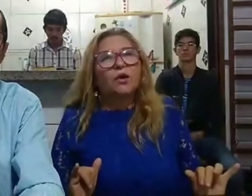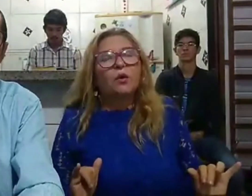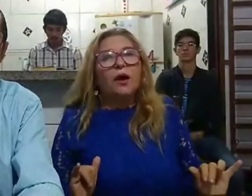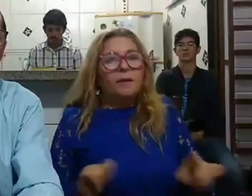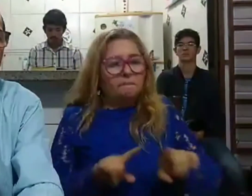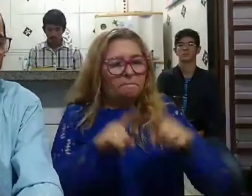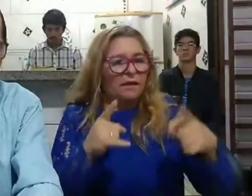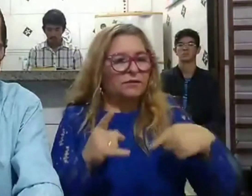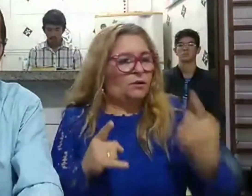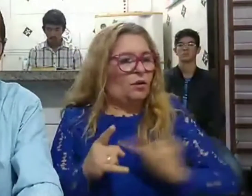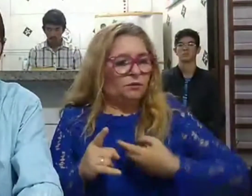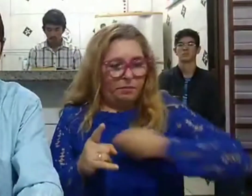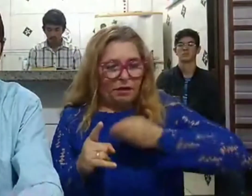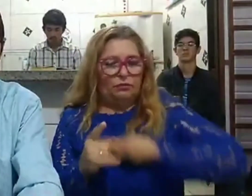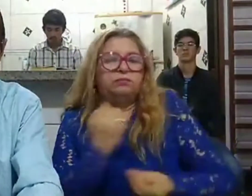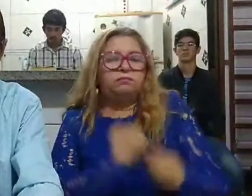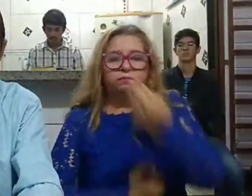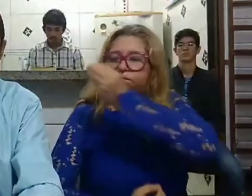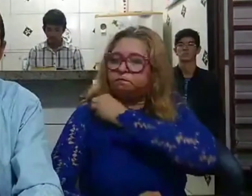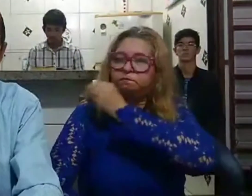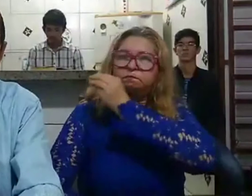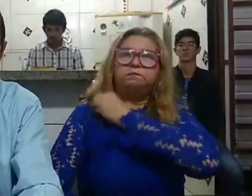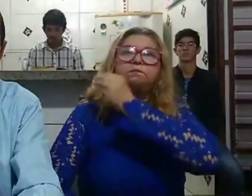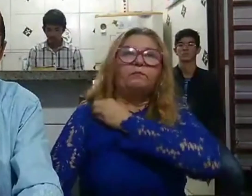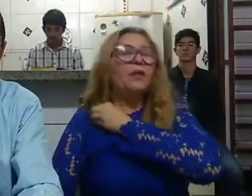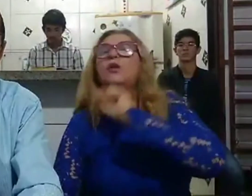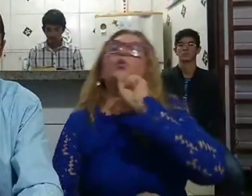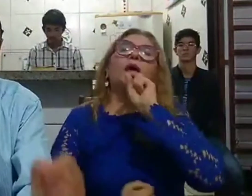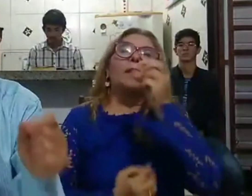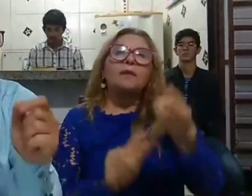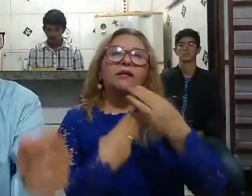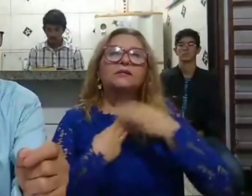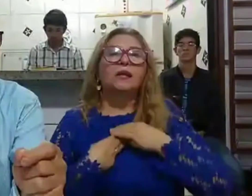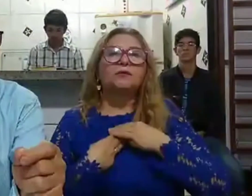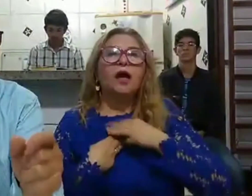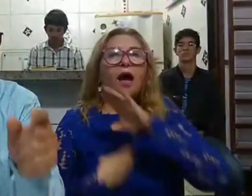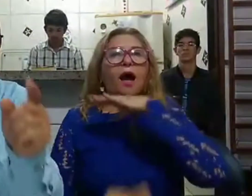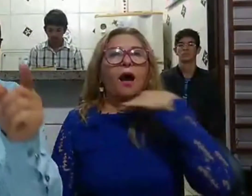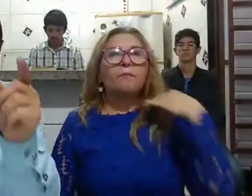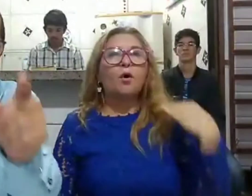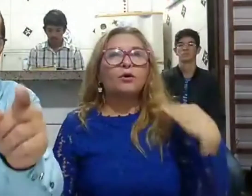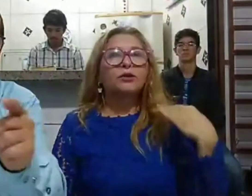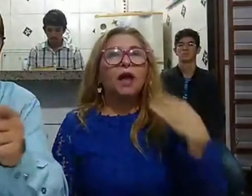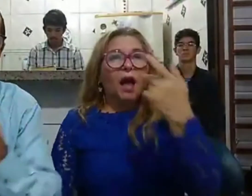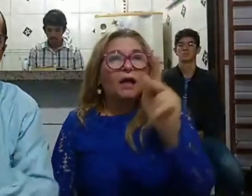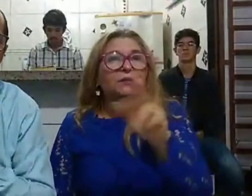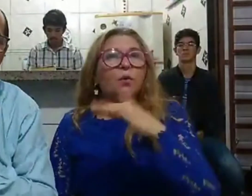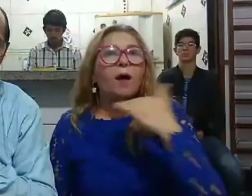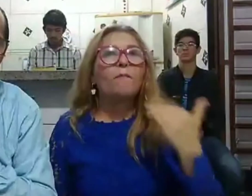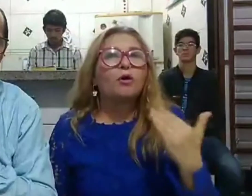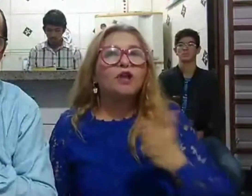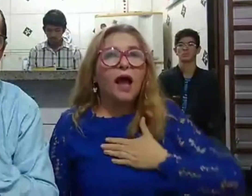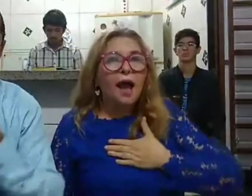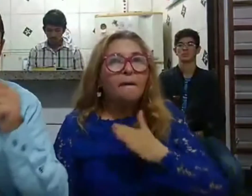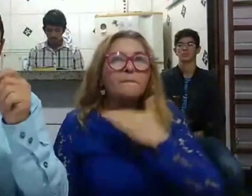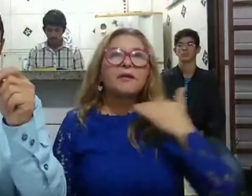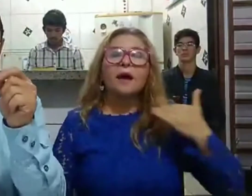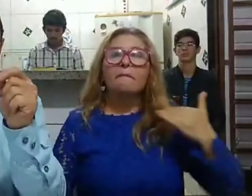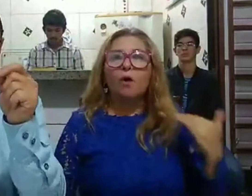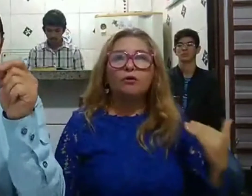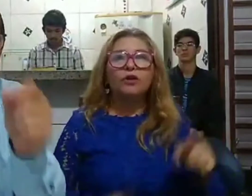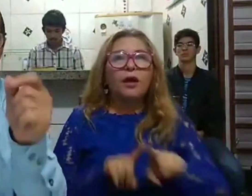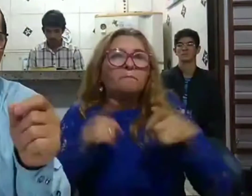pecador, e a pena justa é exatamente a morte. A morte de Jesus era para ser a sua morte e a minha morte,